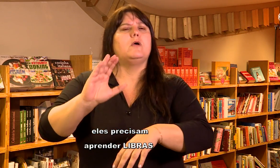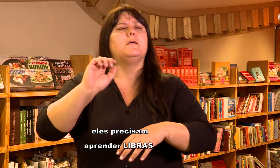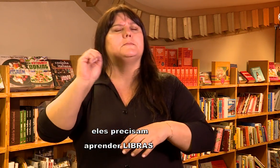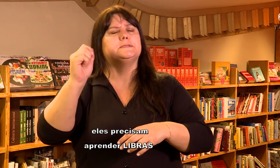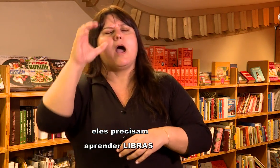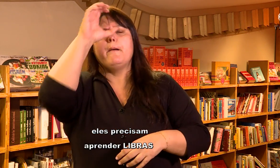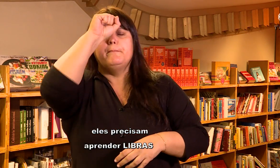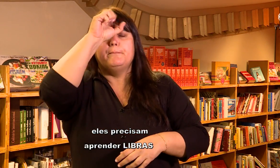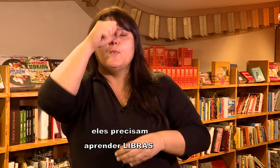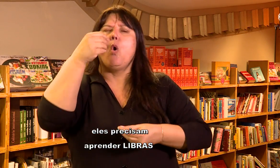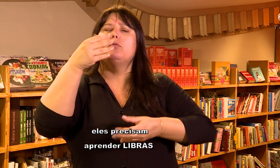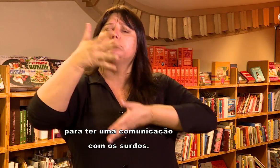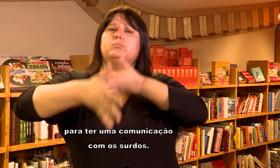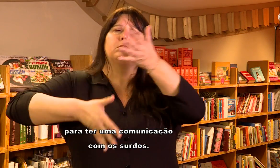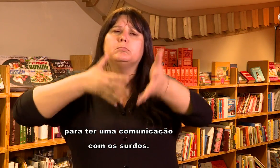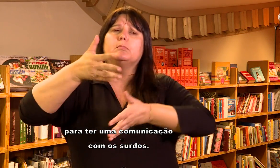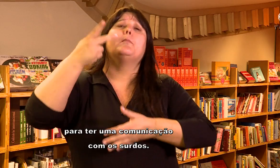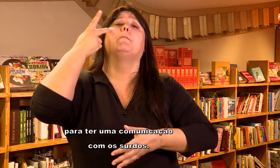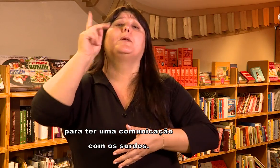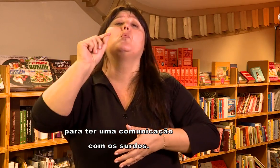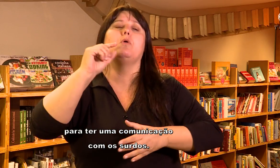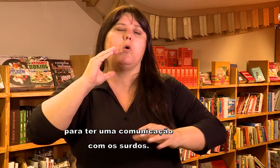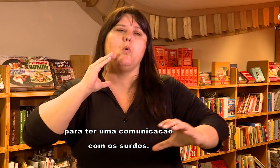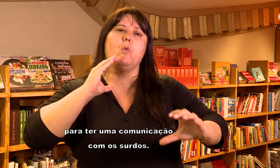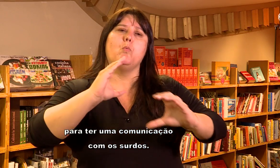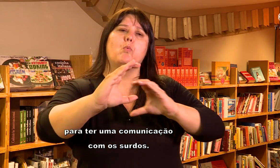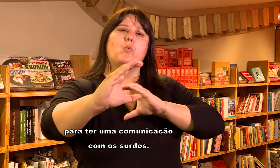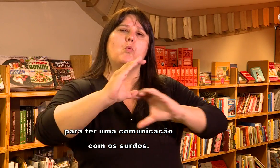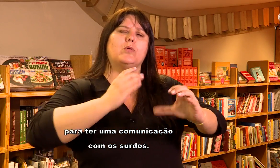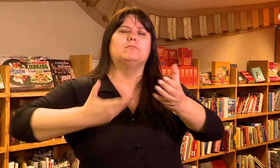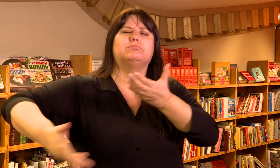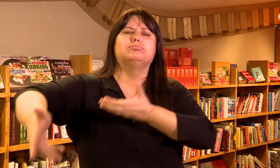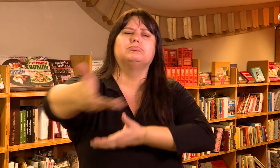precisam aprender Libras para ter uma comunicação com os surdos.